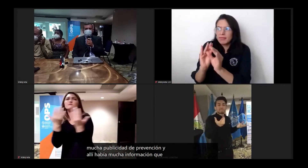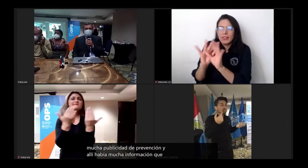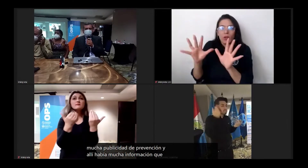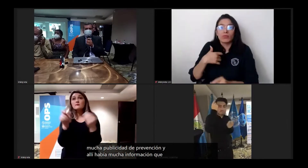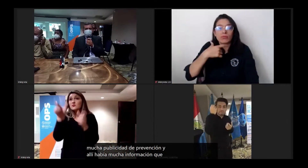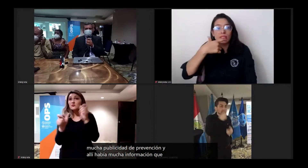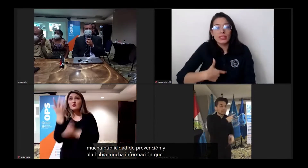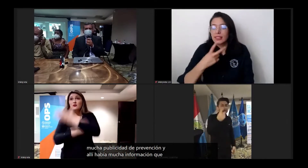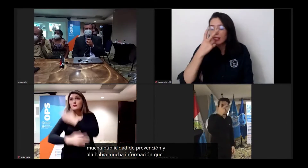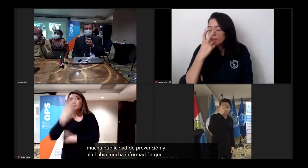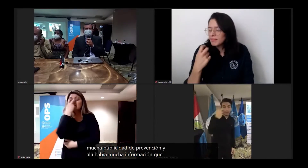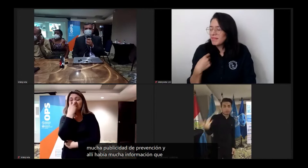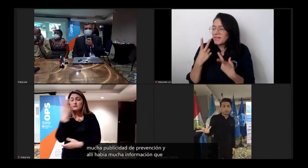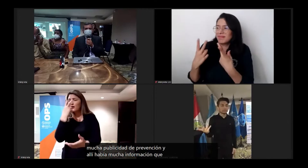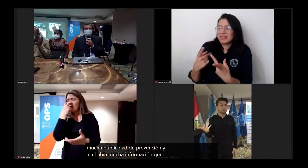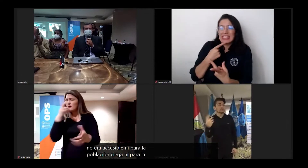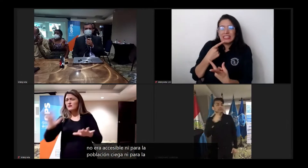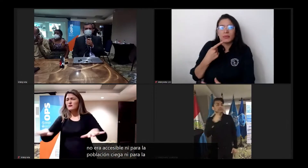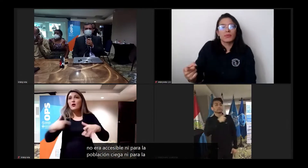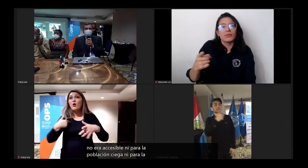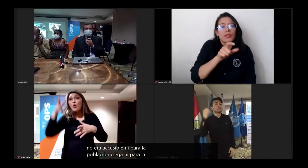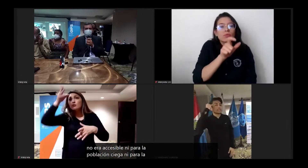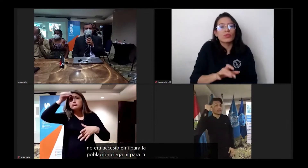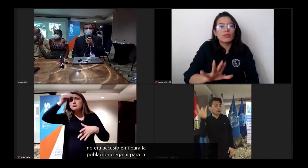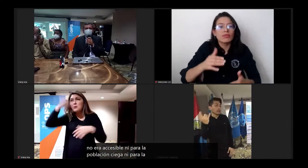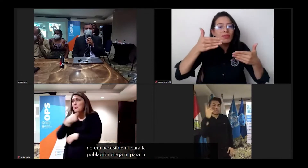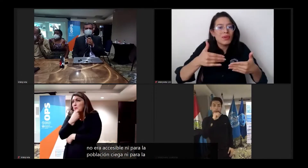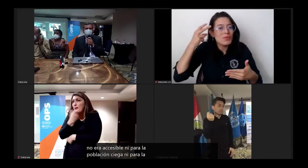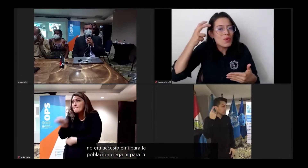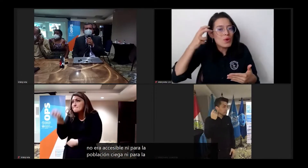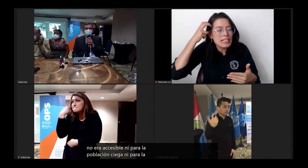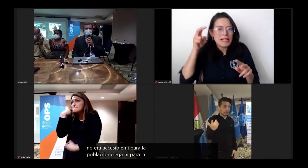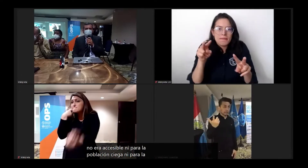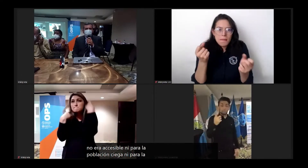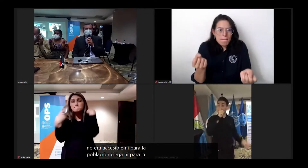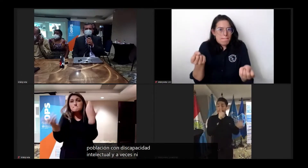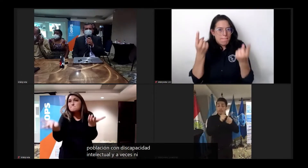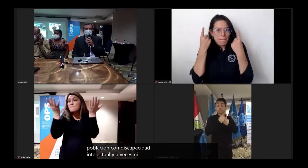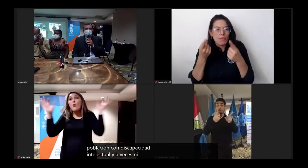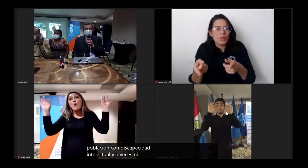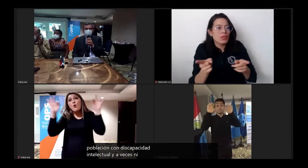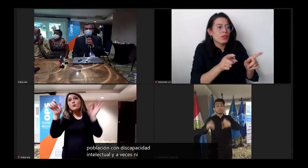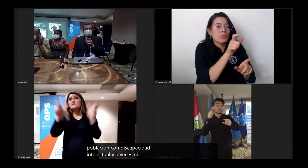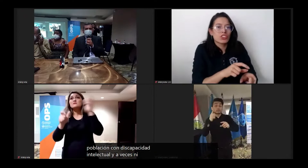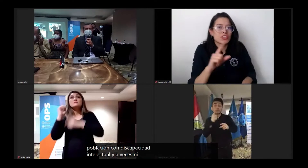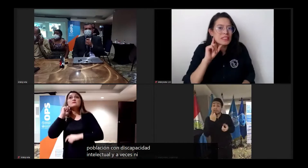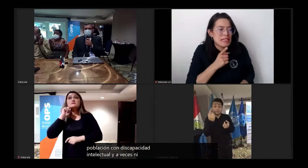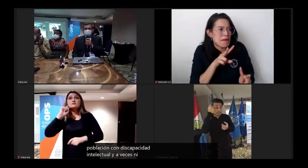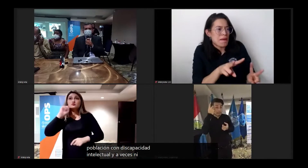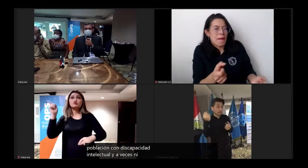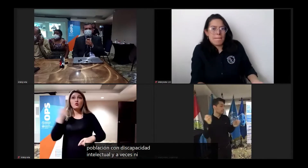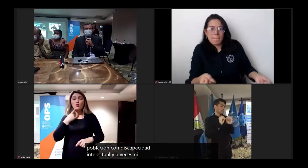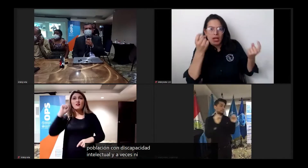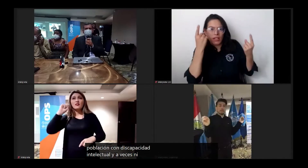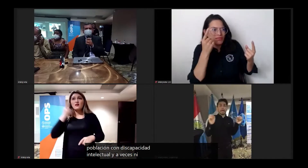ciega, ni para la población con discapacidad intelectual, y a veces ni siquiera para la población con discapacidad auditiva.